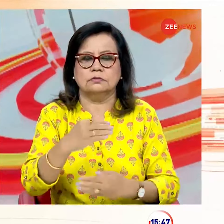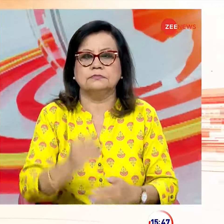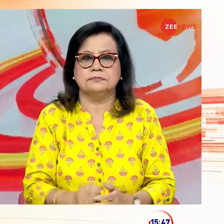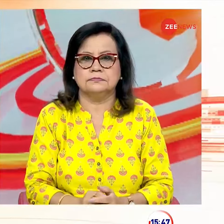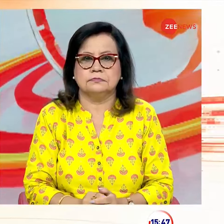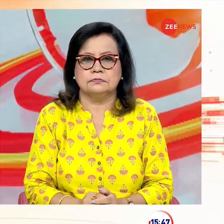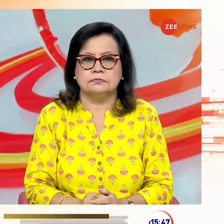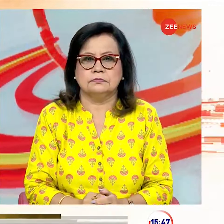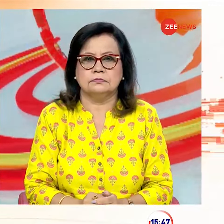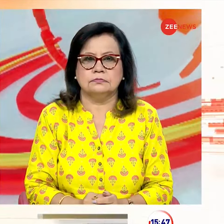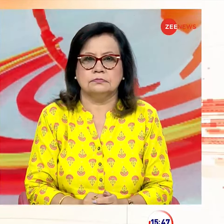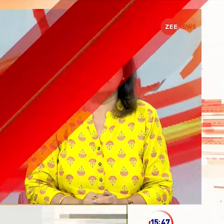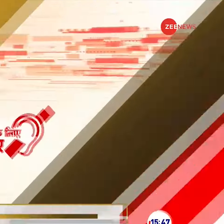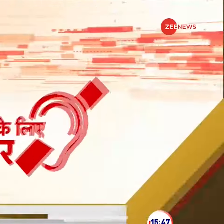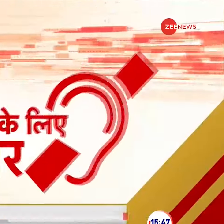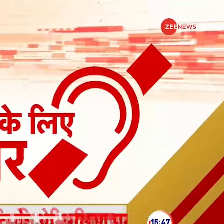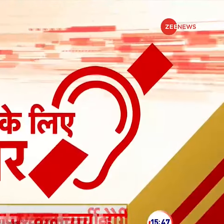शुरुआत।